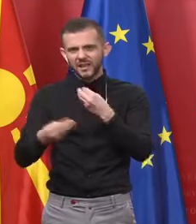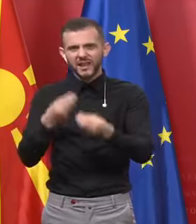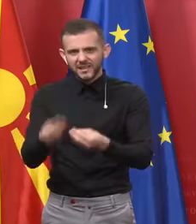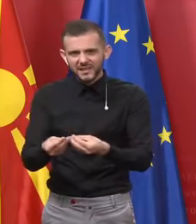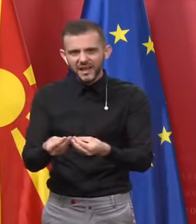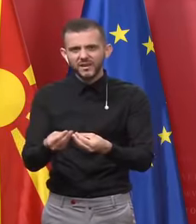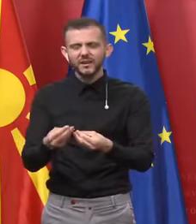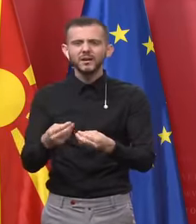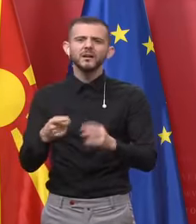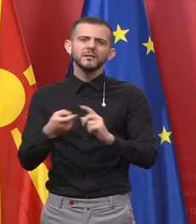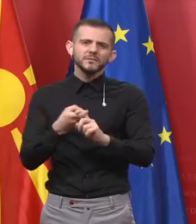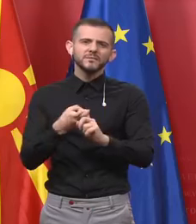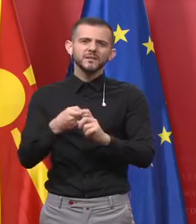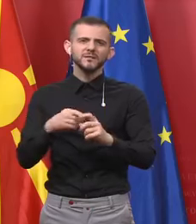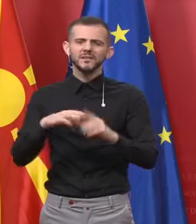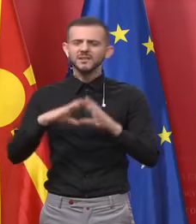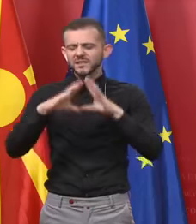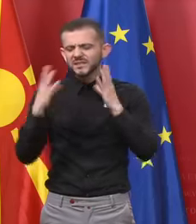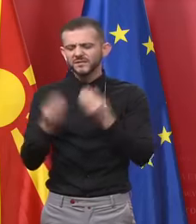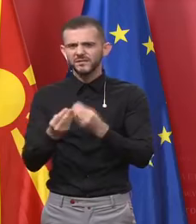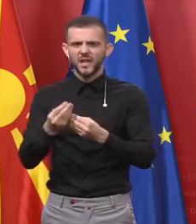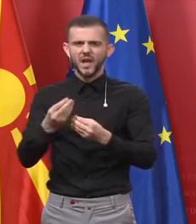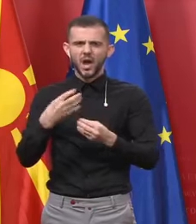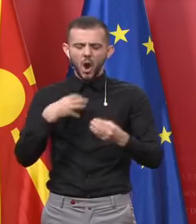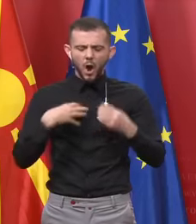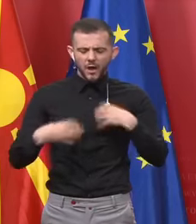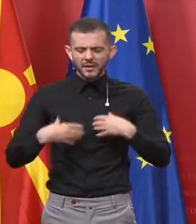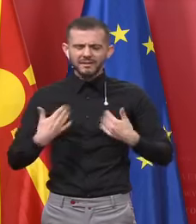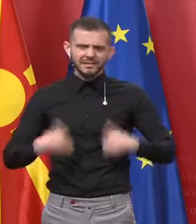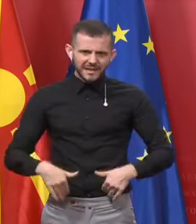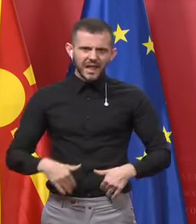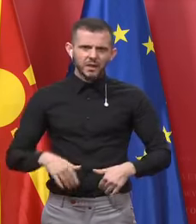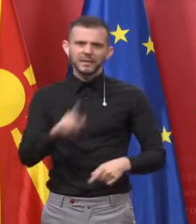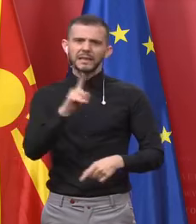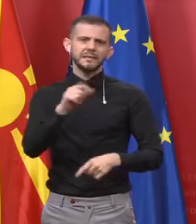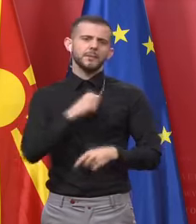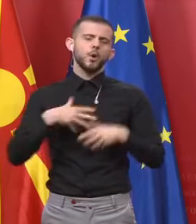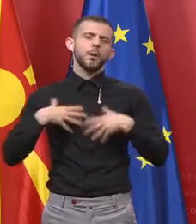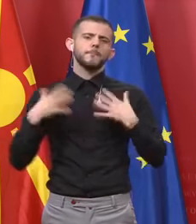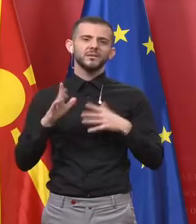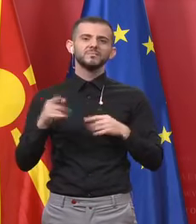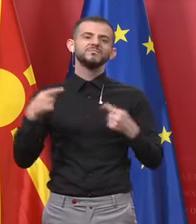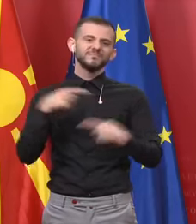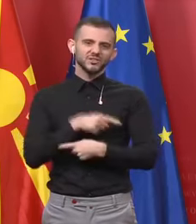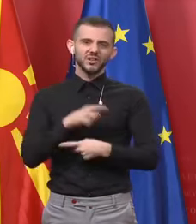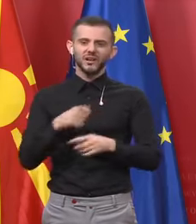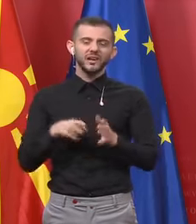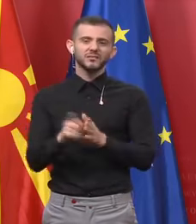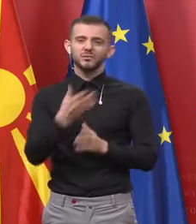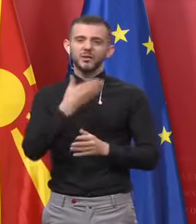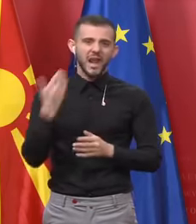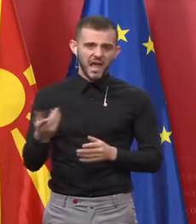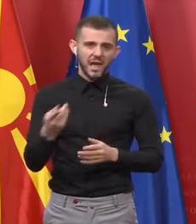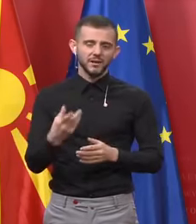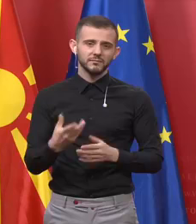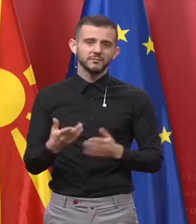доаѓа у предвид за сите други органи, органски системи, не само за белите дробови, за жал, не дава резултат. Тоа се